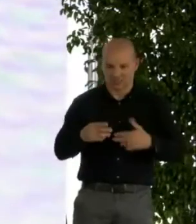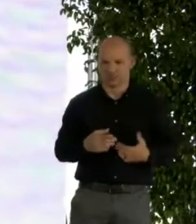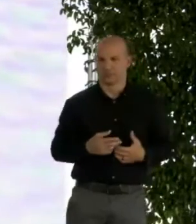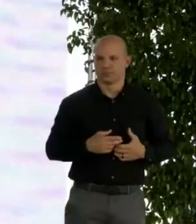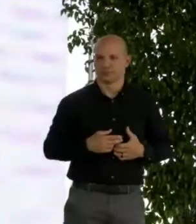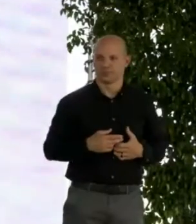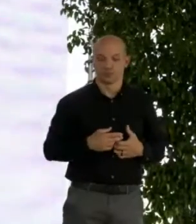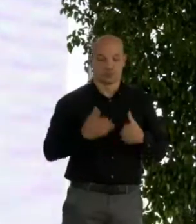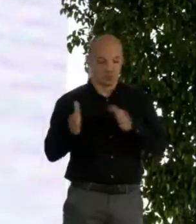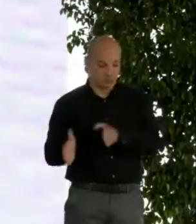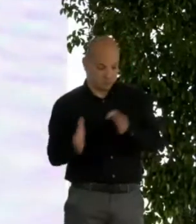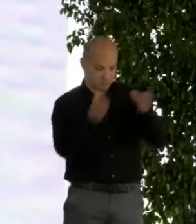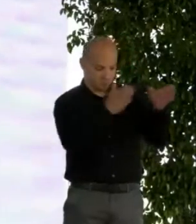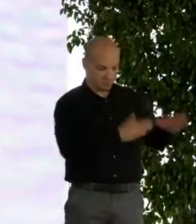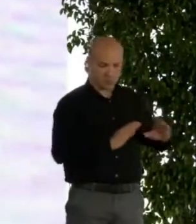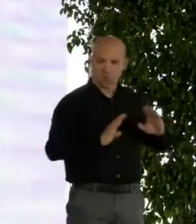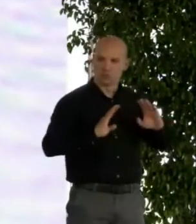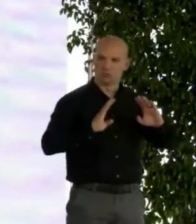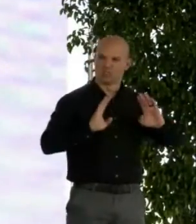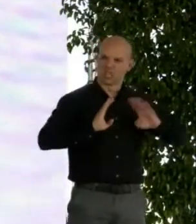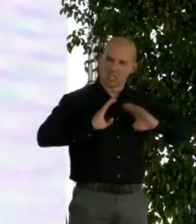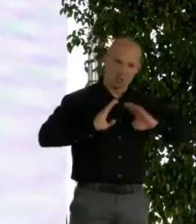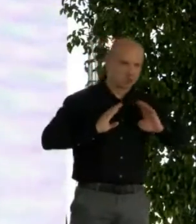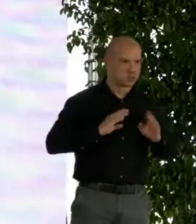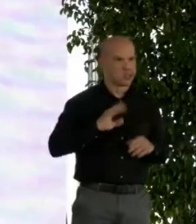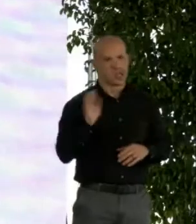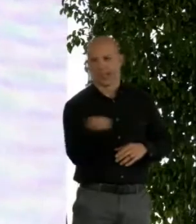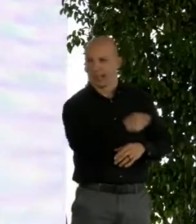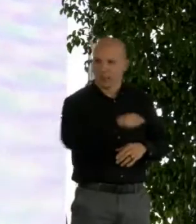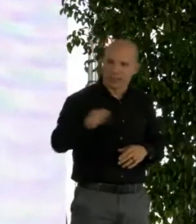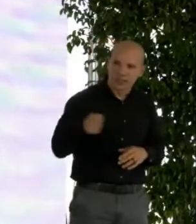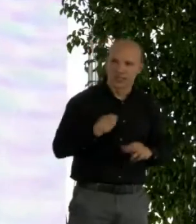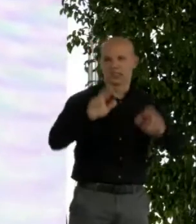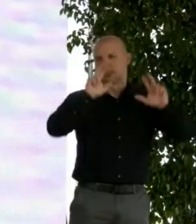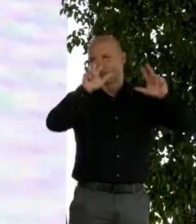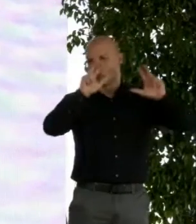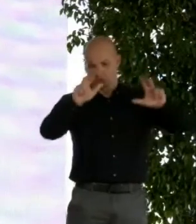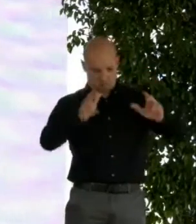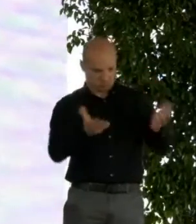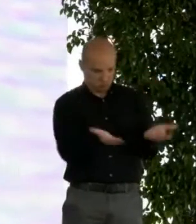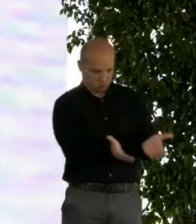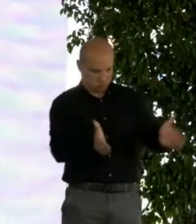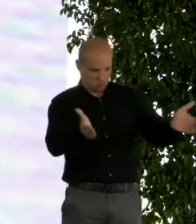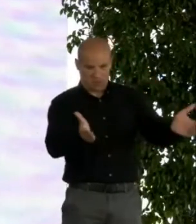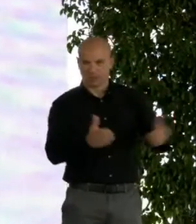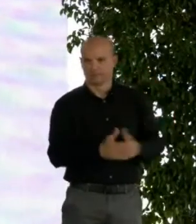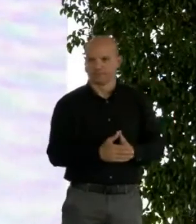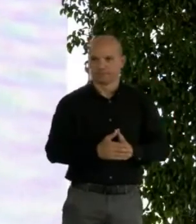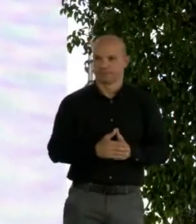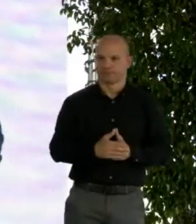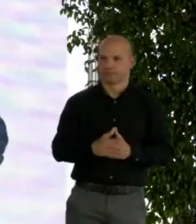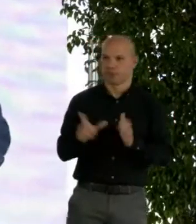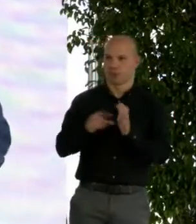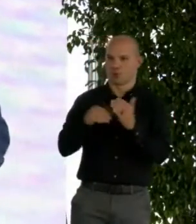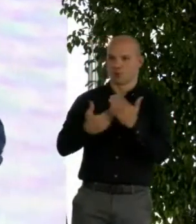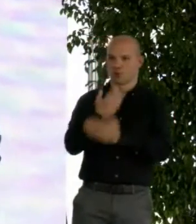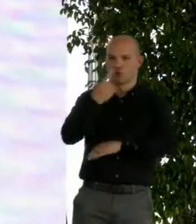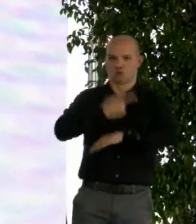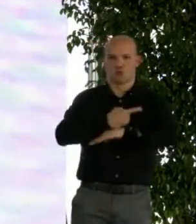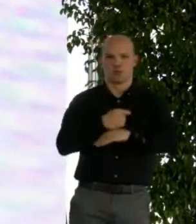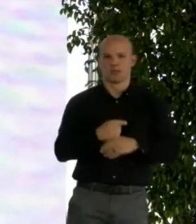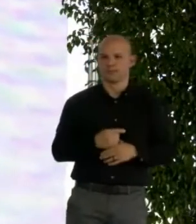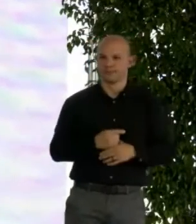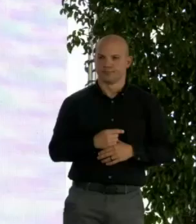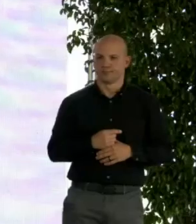deportes de beach tennis y voleibol en la arena. El Nuevo Día. Sí, a tono con